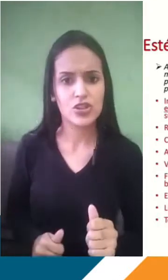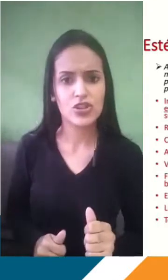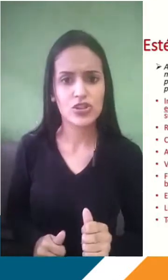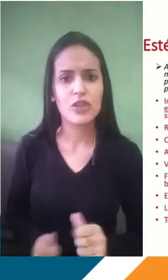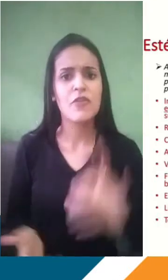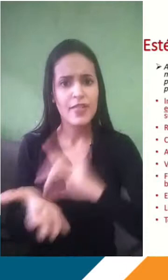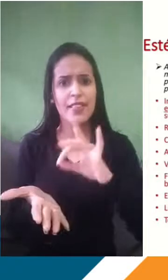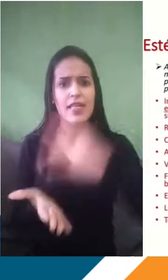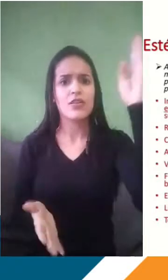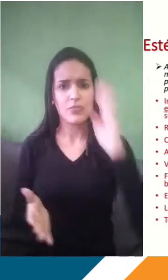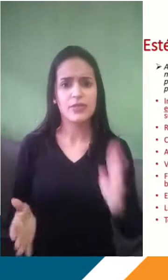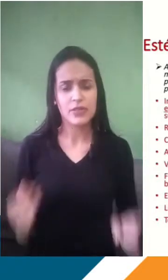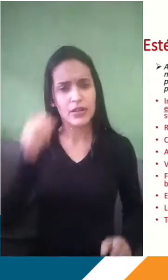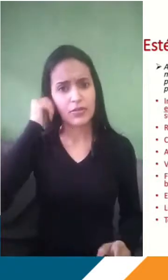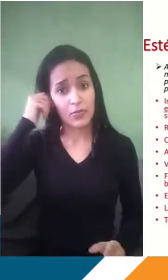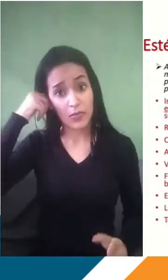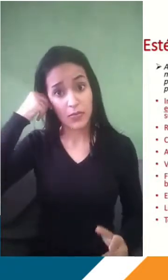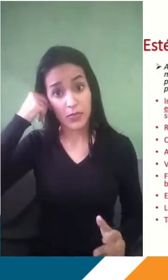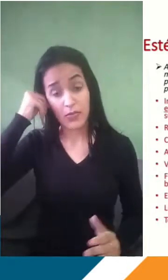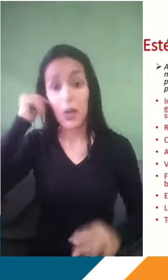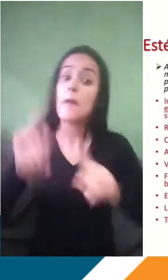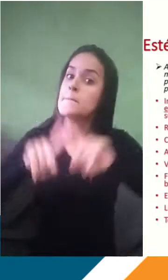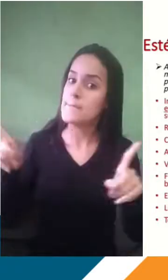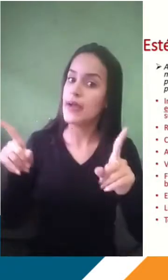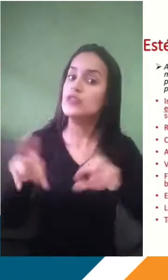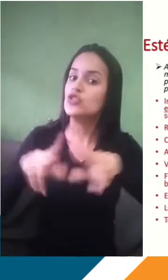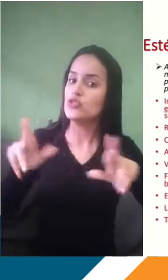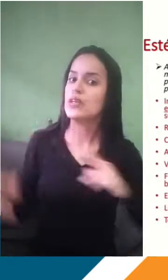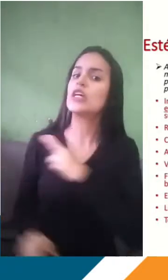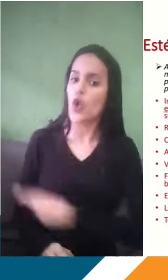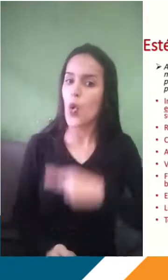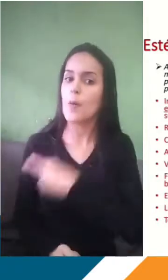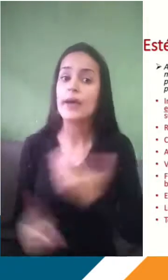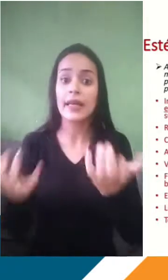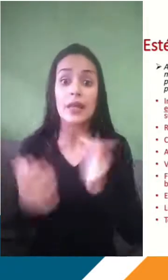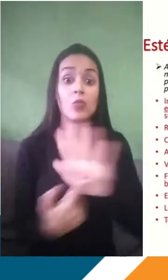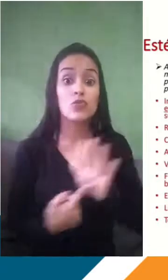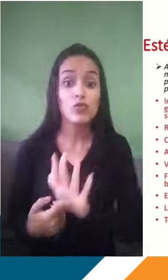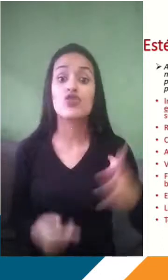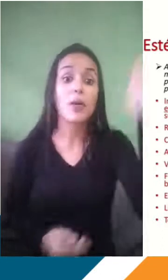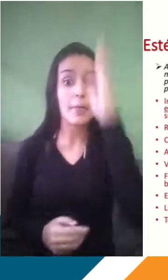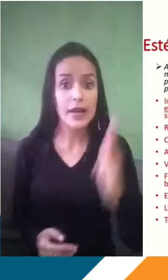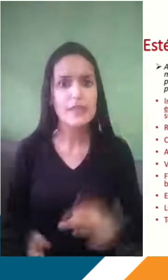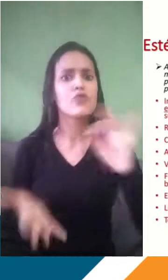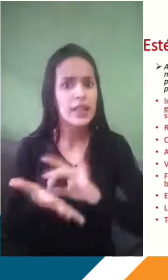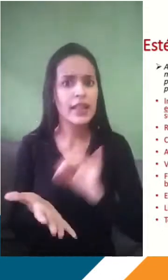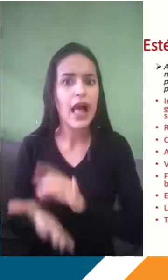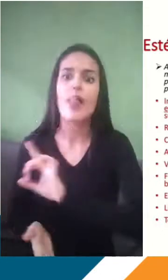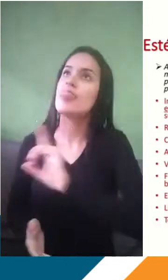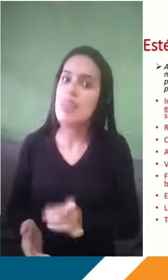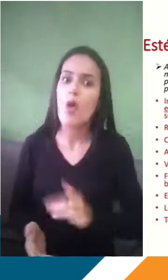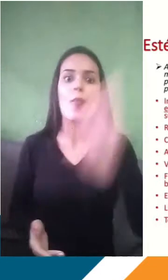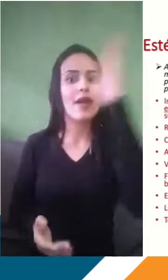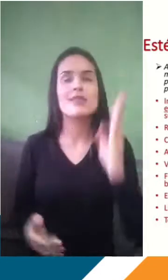a proposta era criar algo que refletisse o Brasil real, não uma pátria idealizada. A influência das